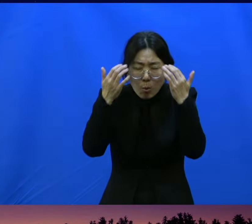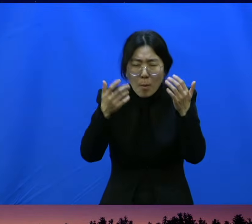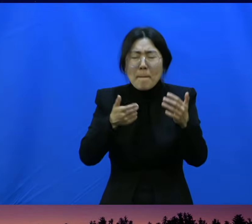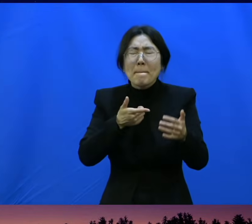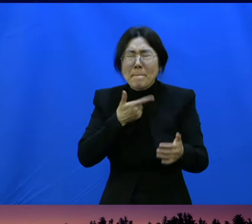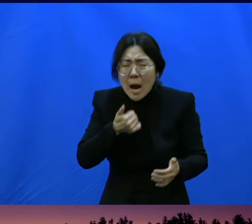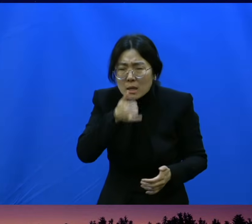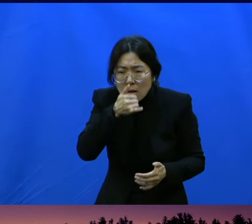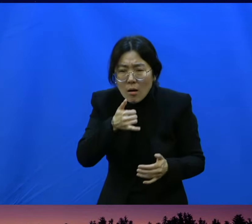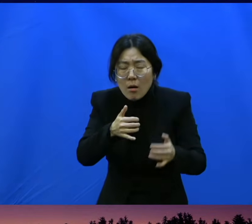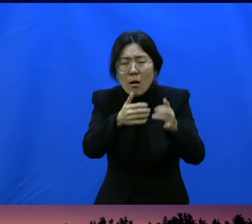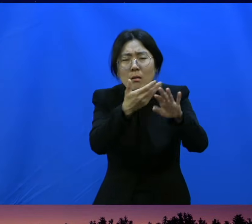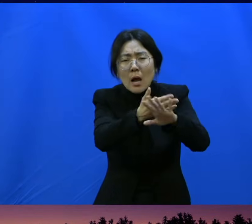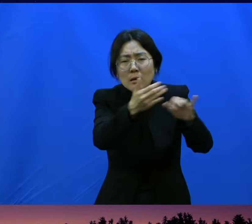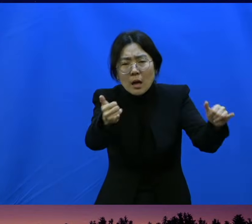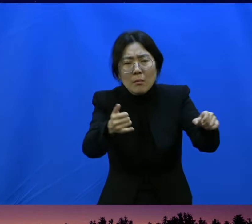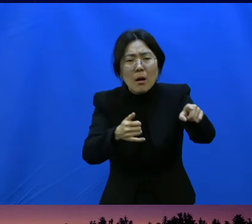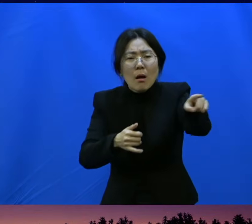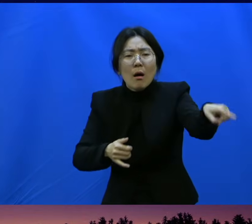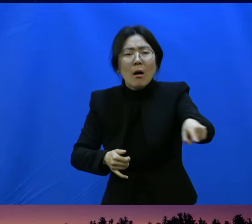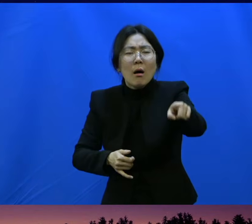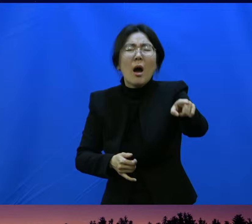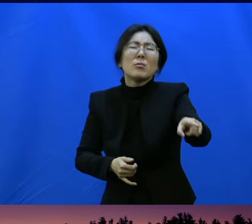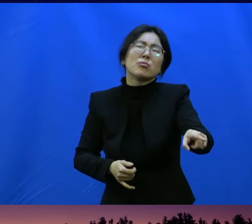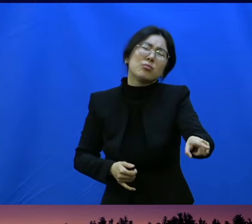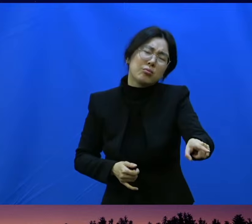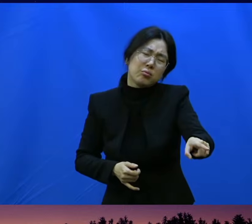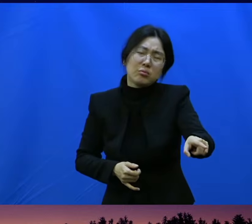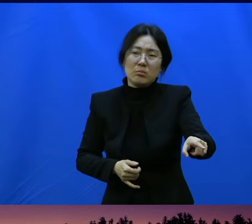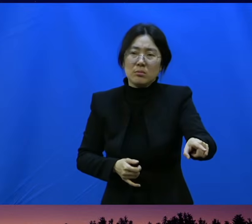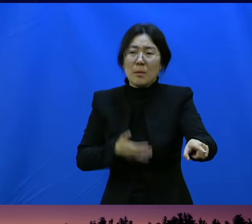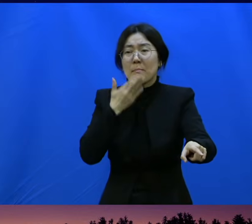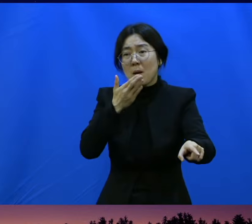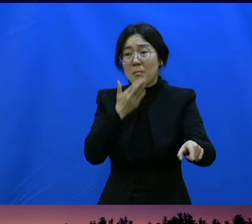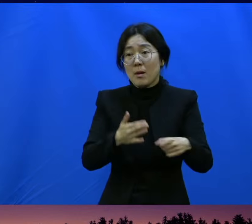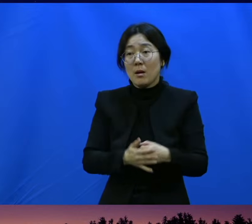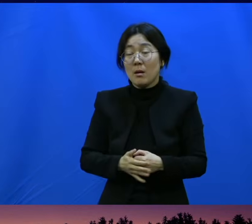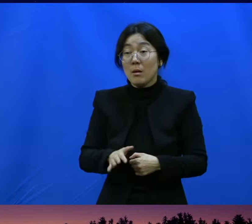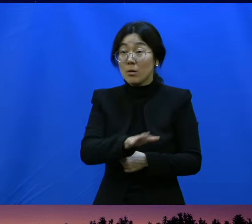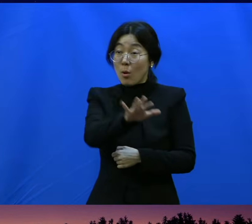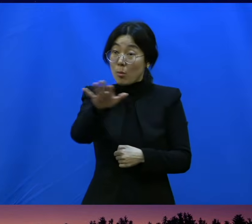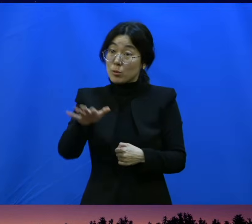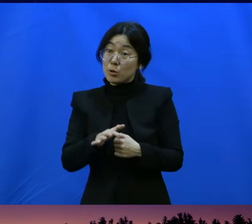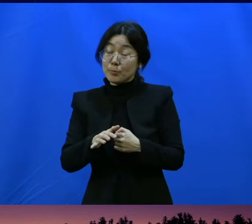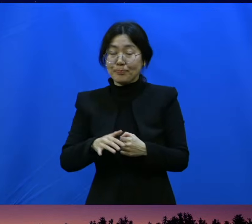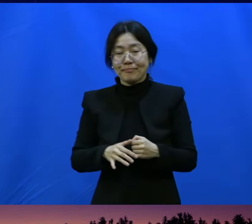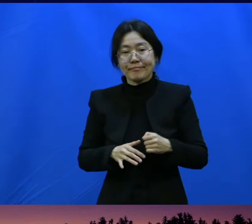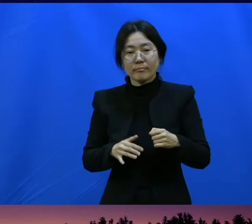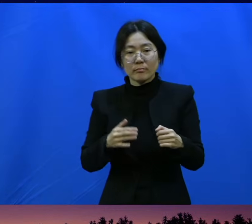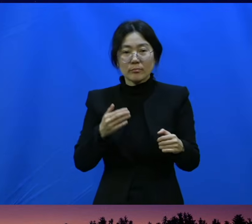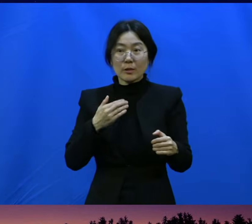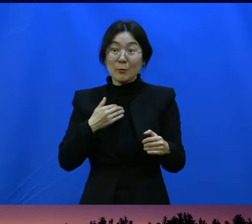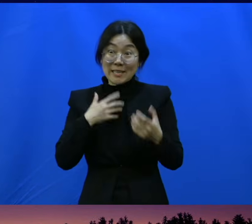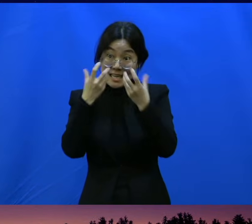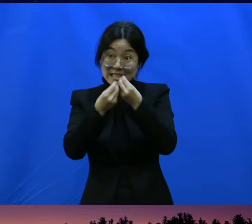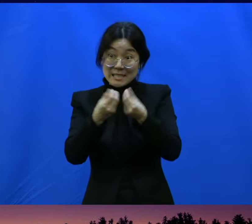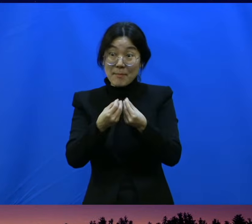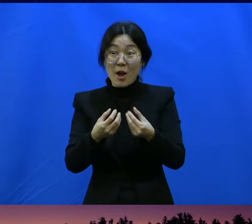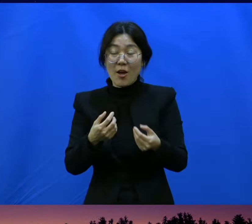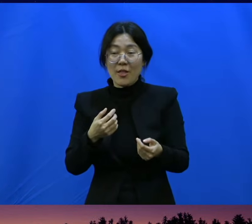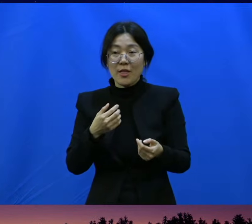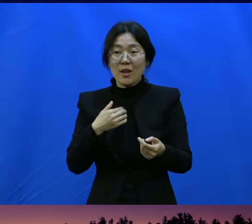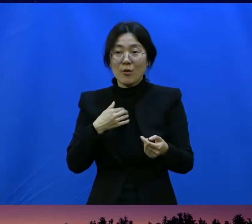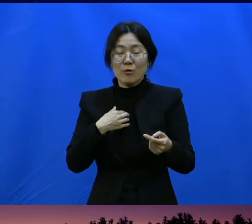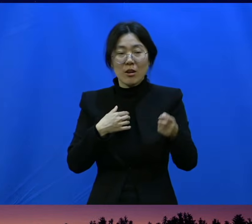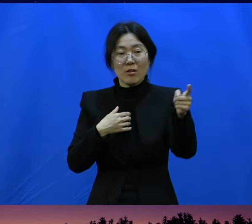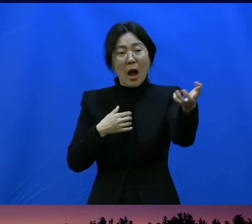여러분, 우리는 다른 사람의 고통에 피상적으로 접근을 합니다. 그죠? 누가 아프다고 해도 여러분, 우리는